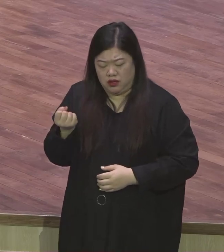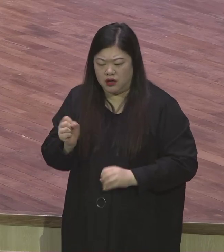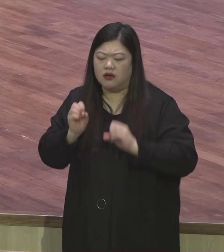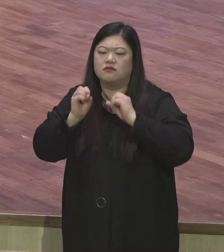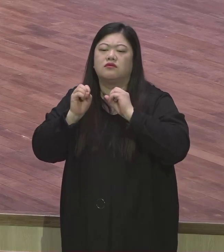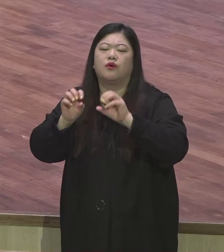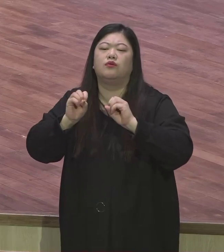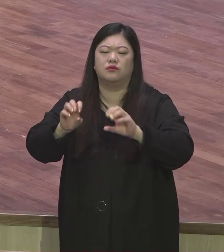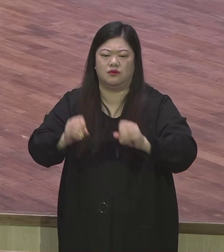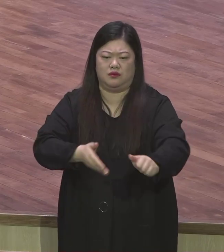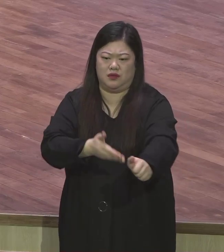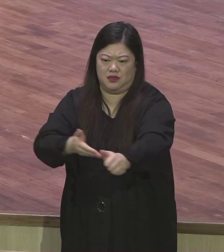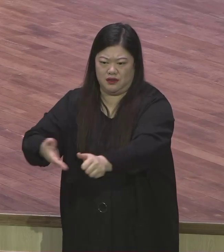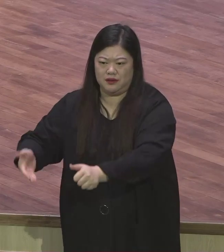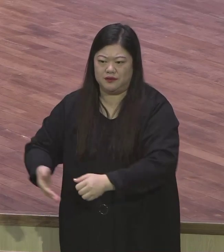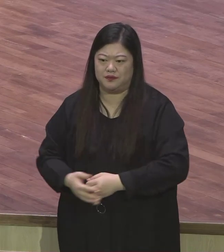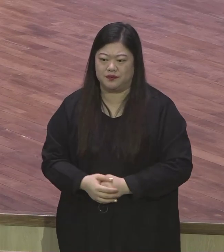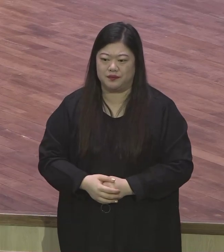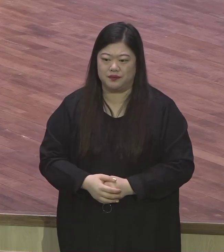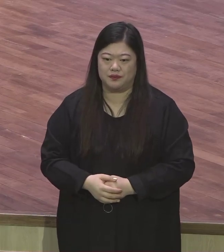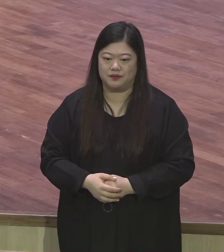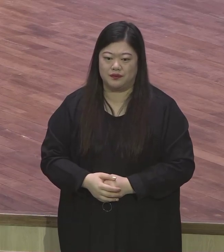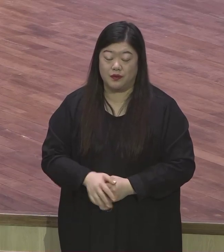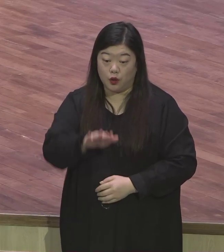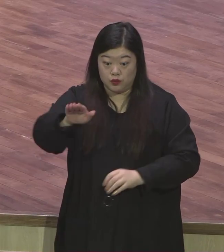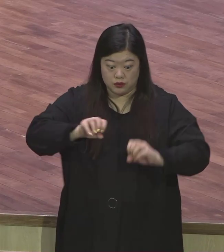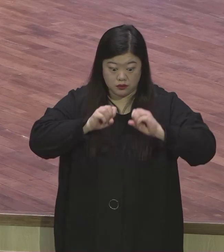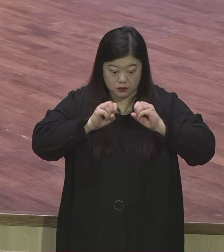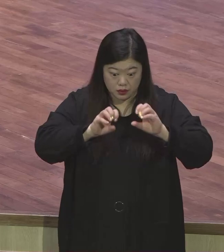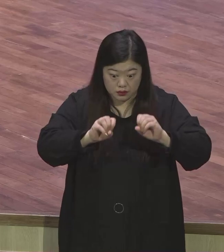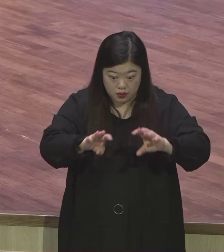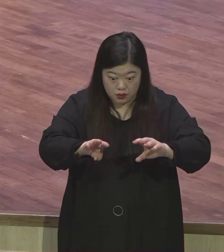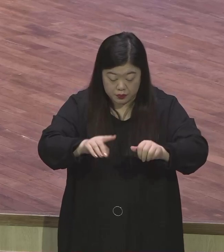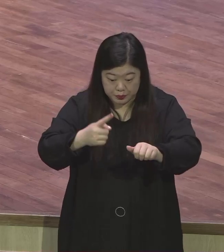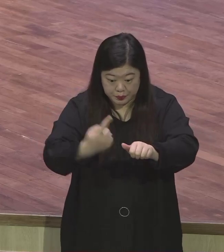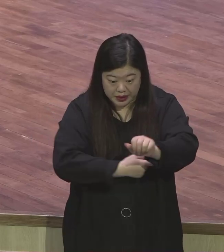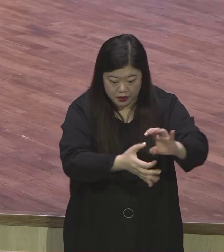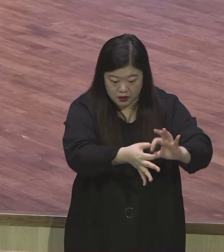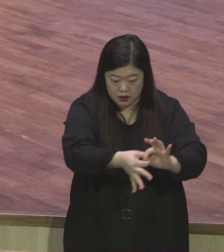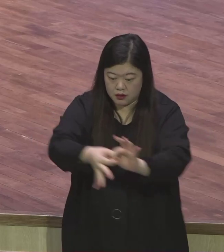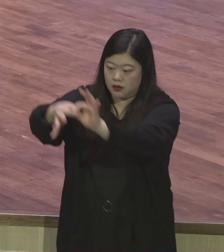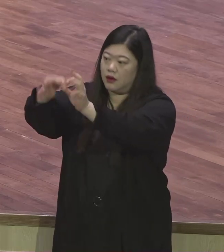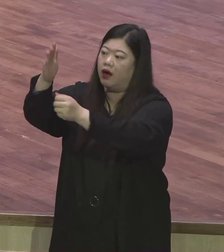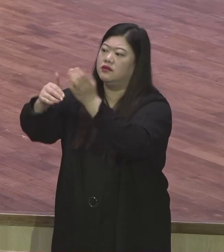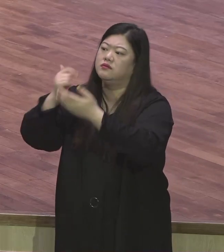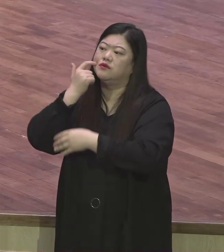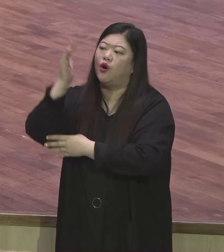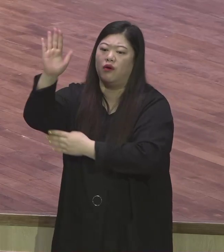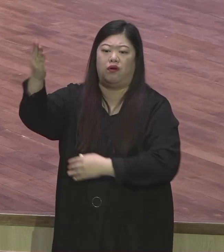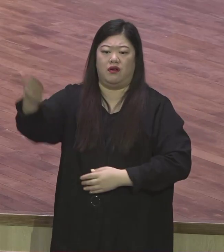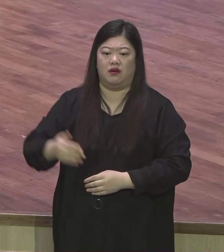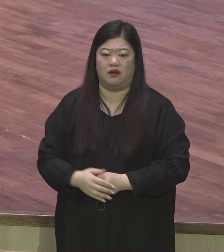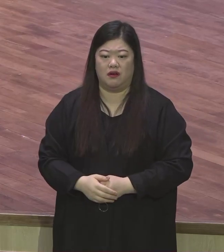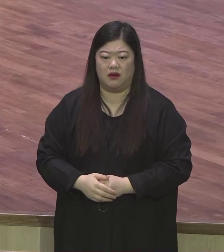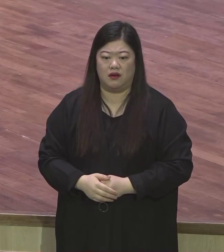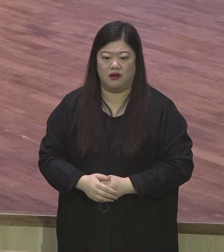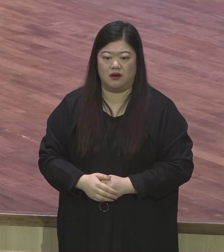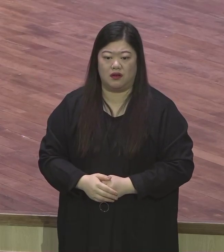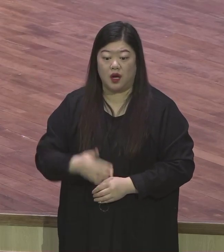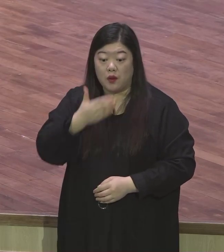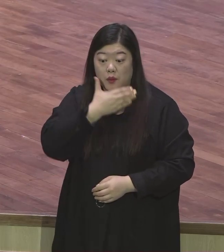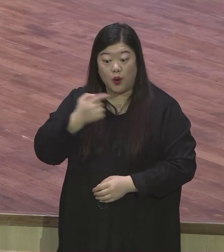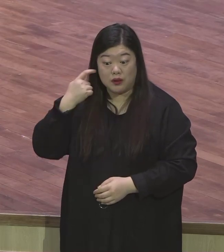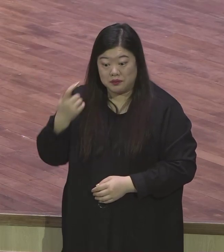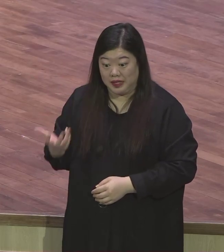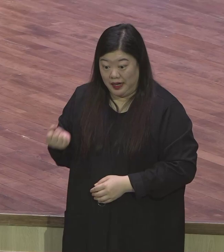누비는 전도자를 통해서 하나님의 영광을 받으십니다. 오늘도 여러분이 복음을 들고 나가서 복음을 증가하는 그